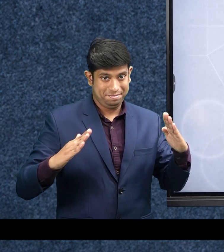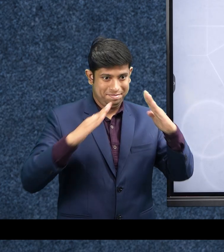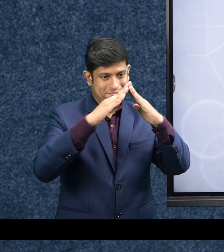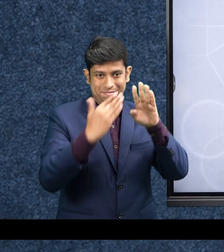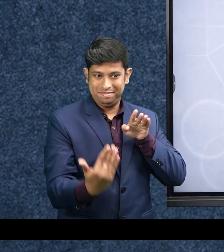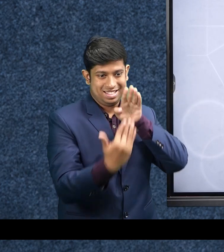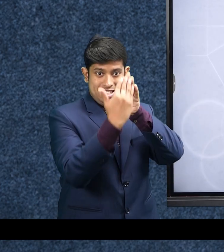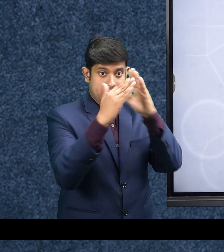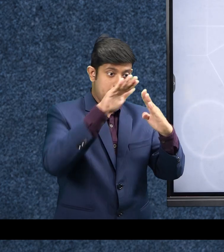पार्श्व सतह क्षेत्र,